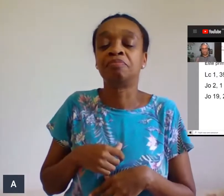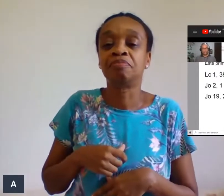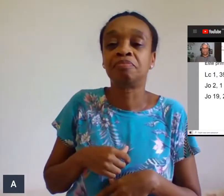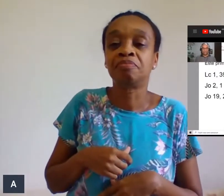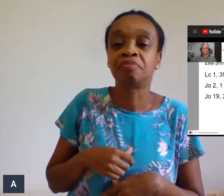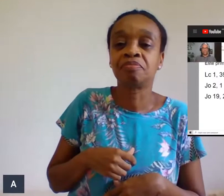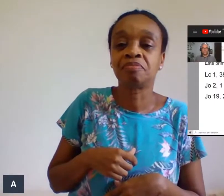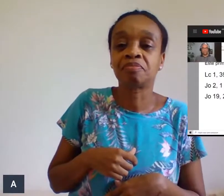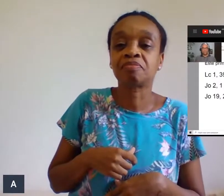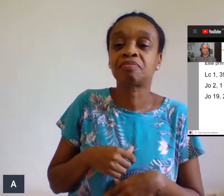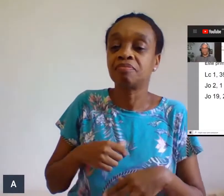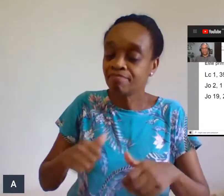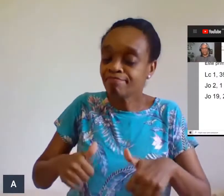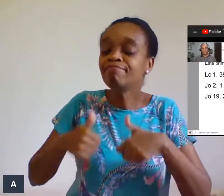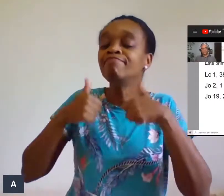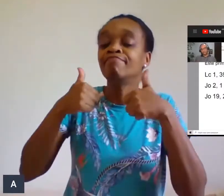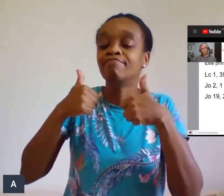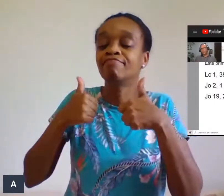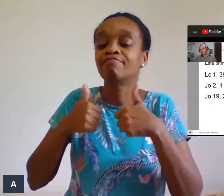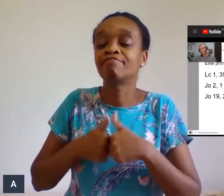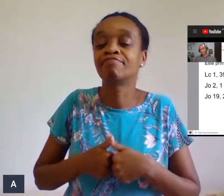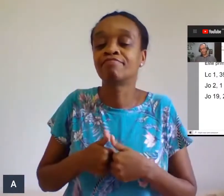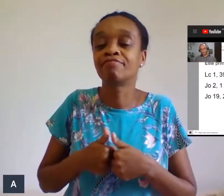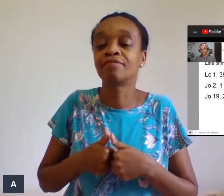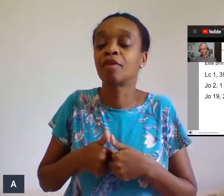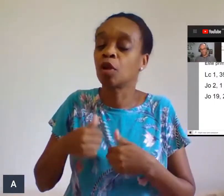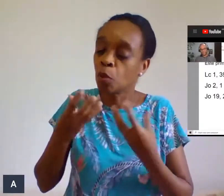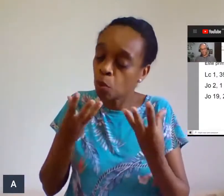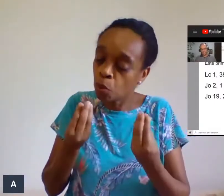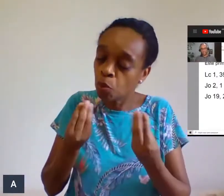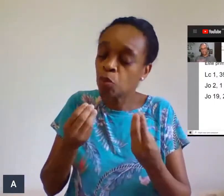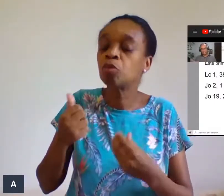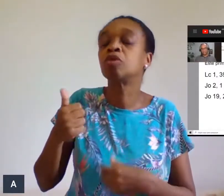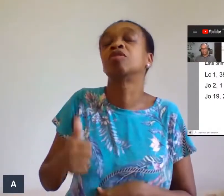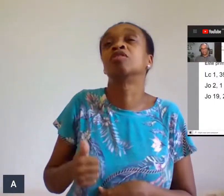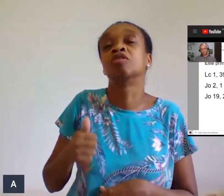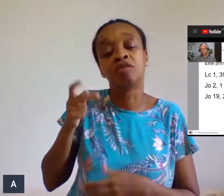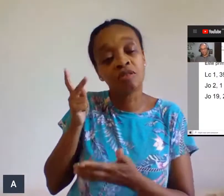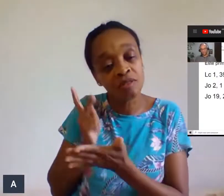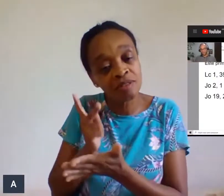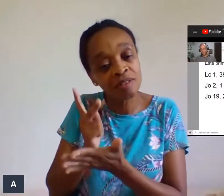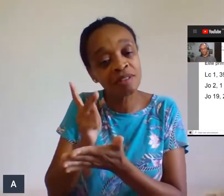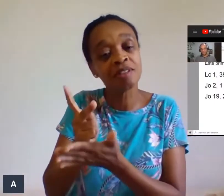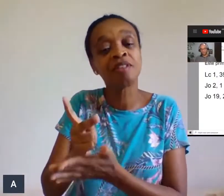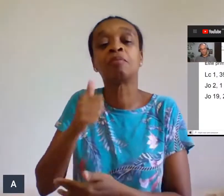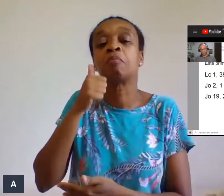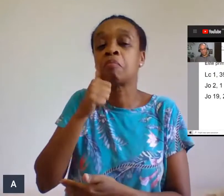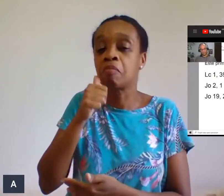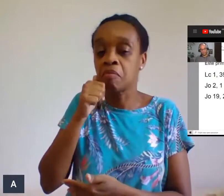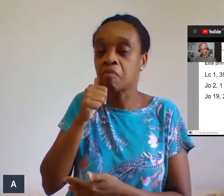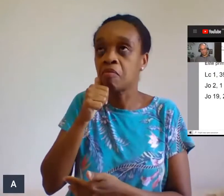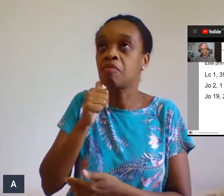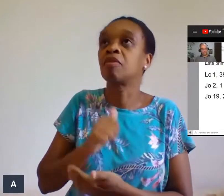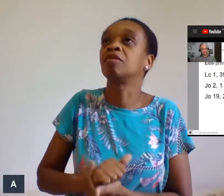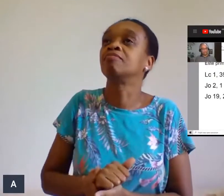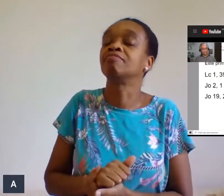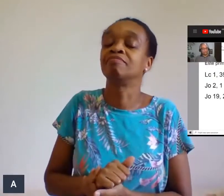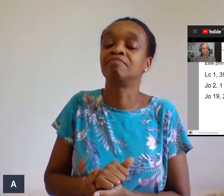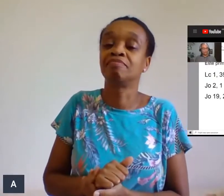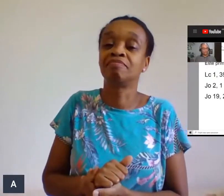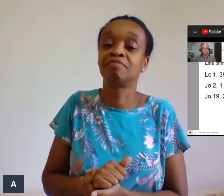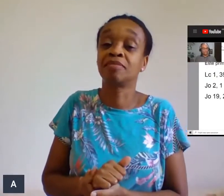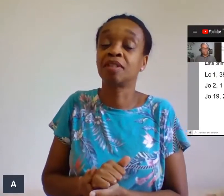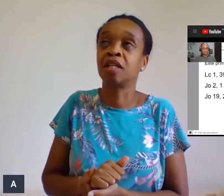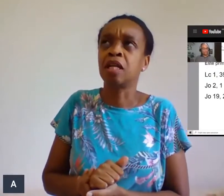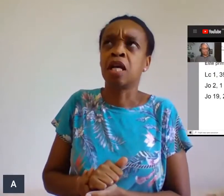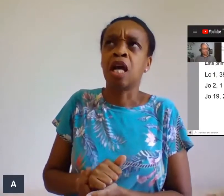Se estudarmos a etimologia do hebraico, vamos ver a passagem, o termo mulher em muitas situações.